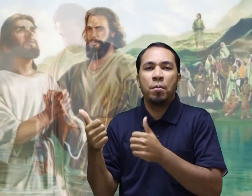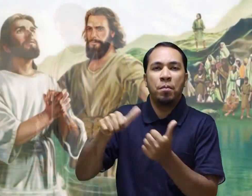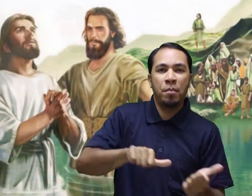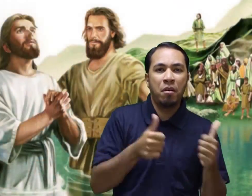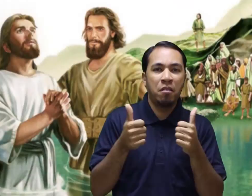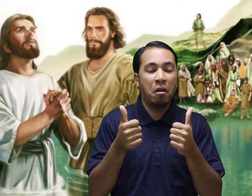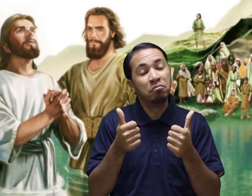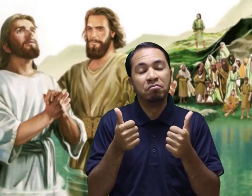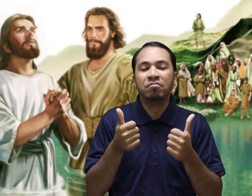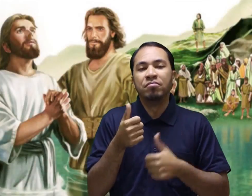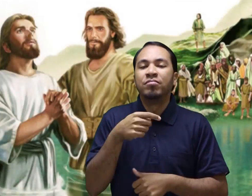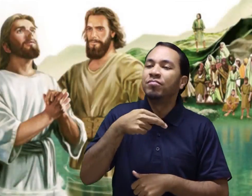batizado.